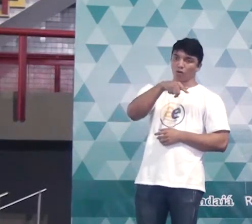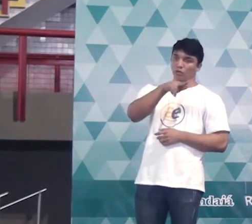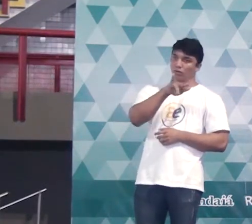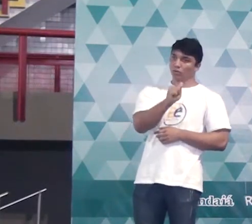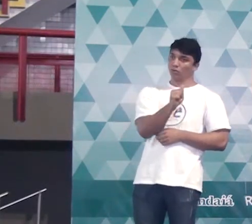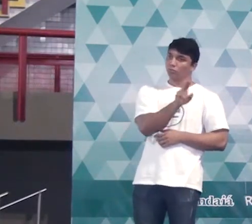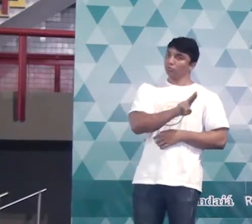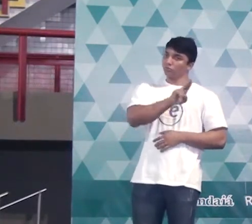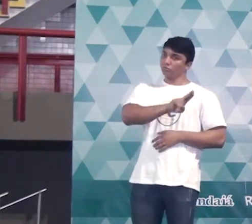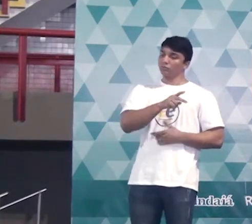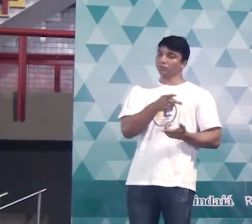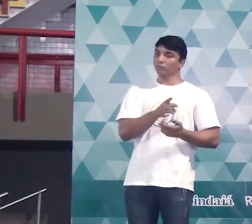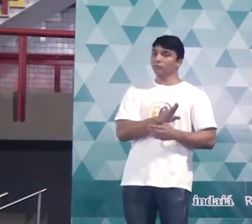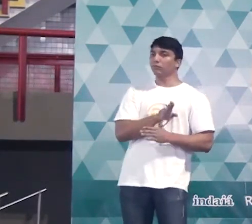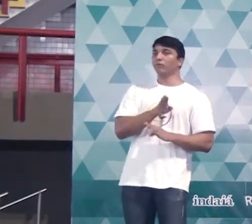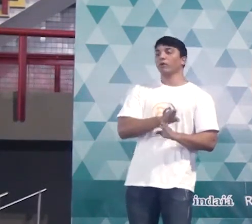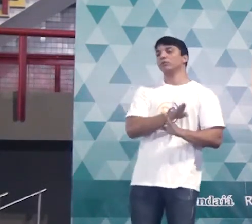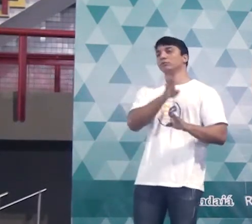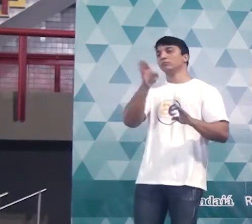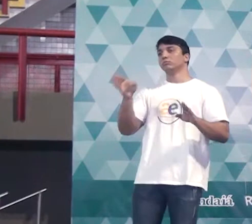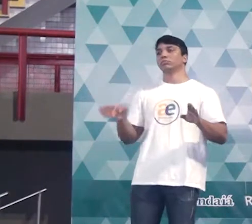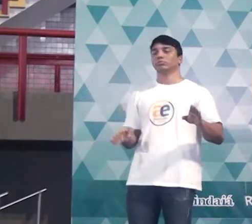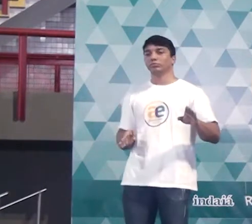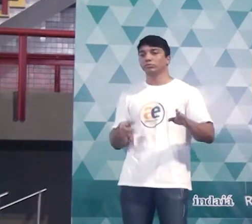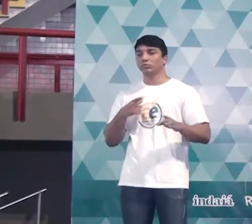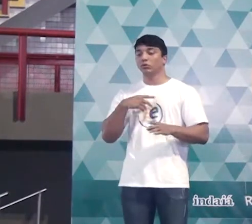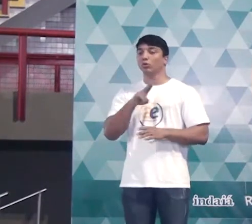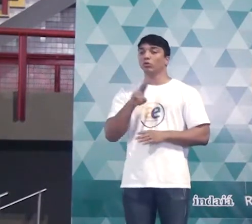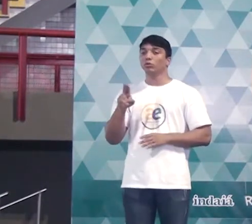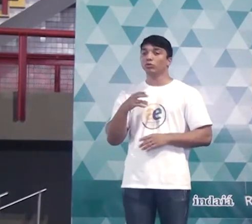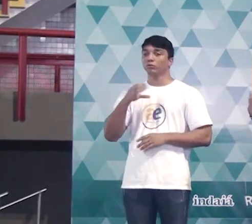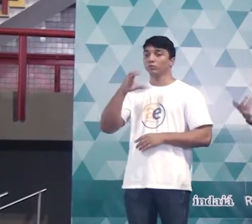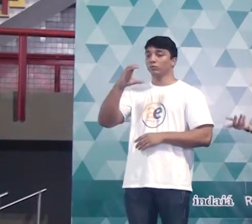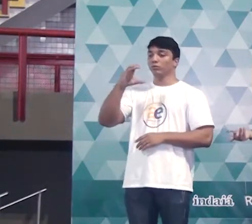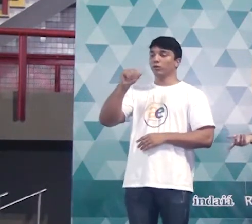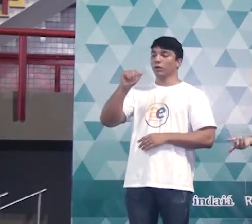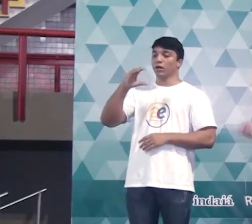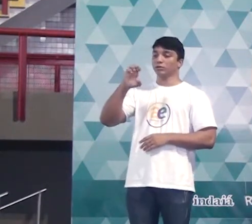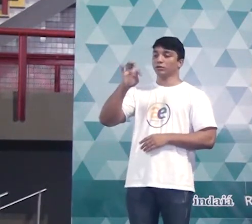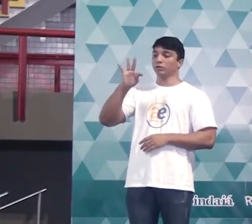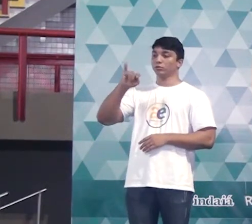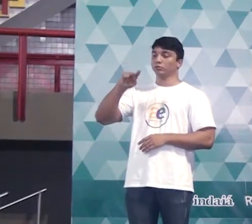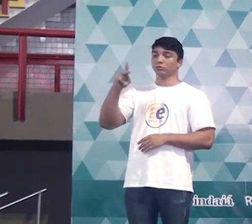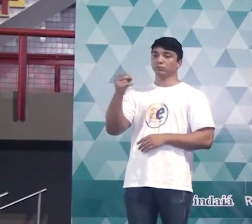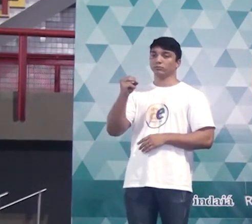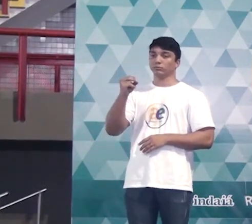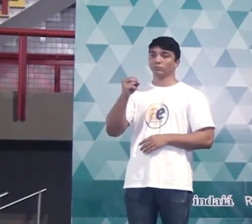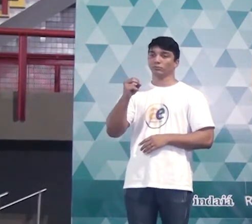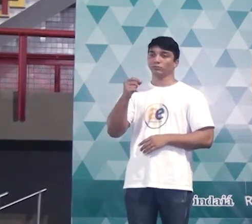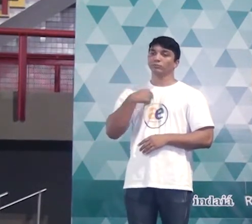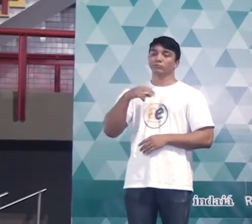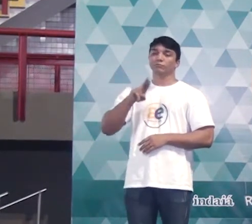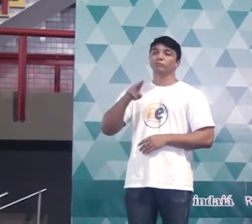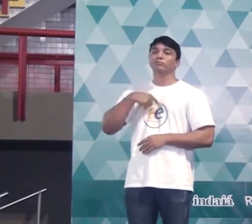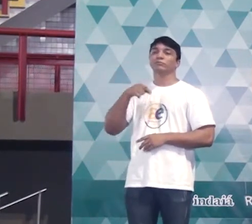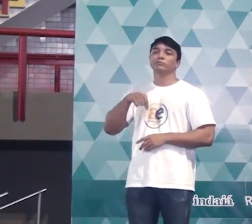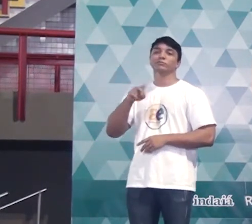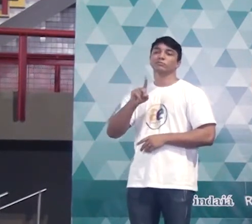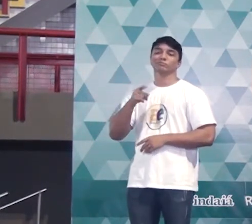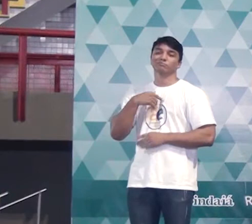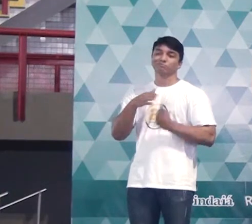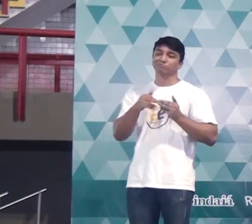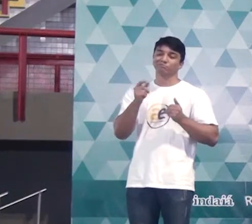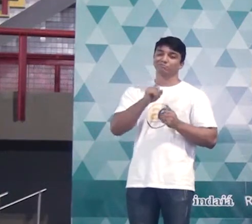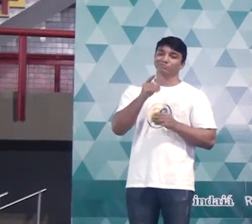Carioquinha. Você vai lá para o Rio Grande do Sul, lá eles chamam cacetinho. Aqui ninguém vai pedir